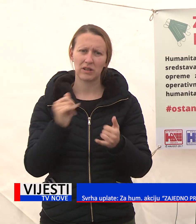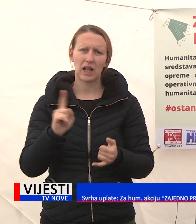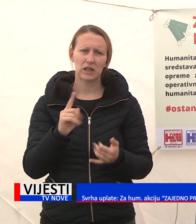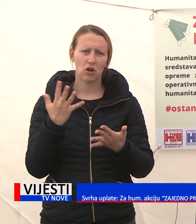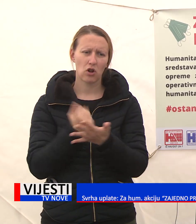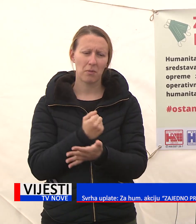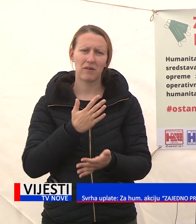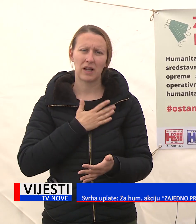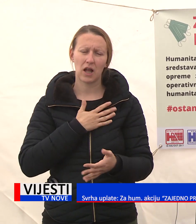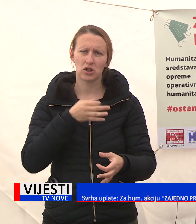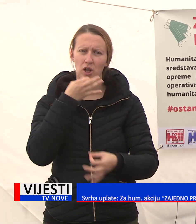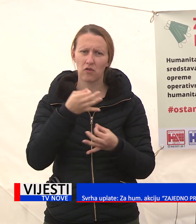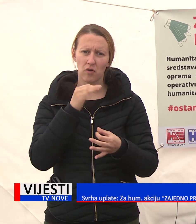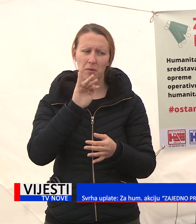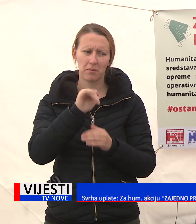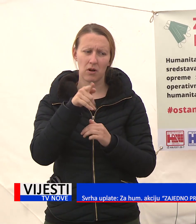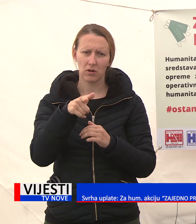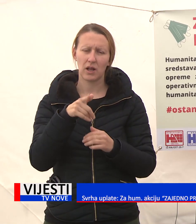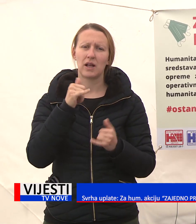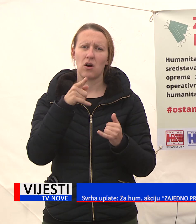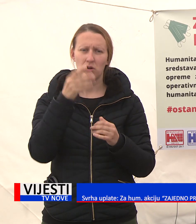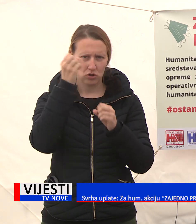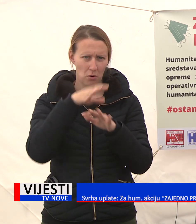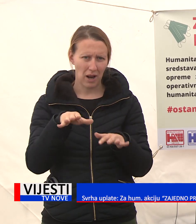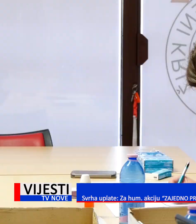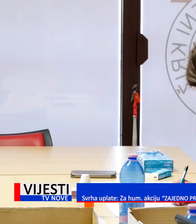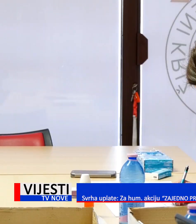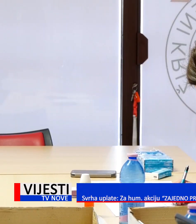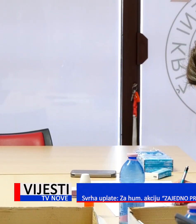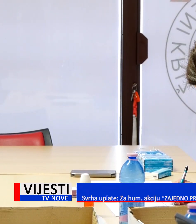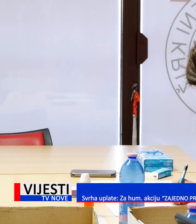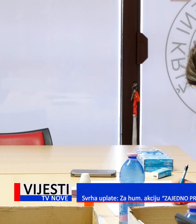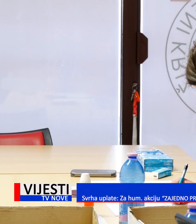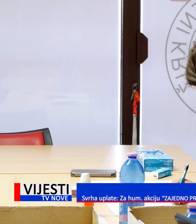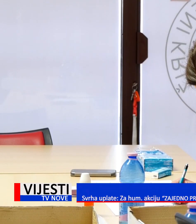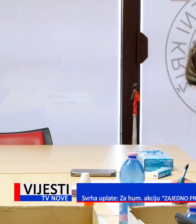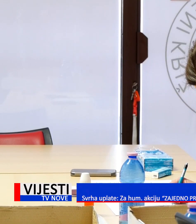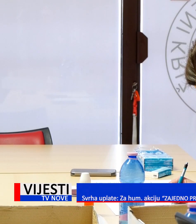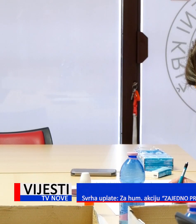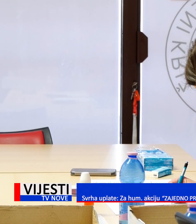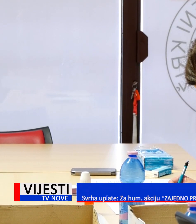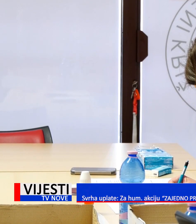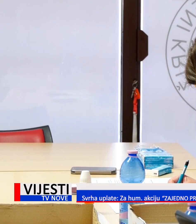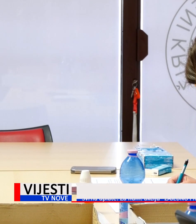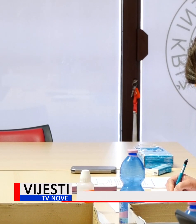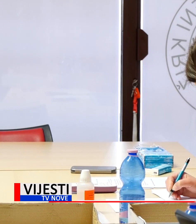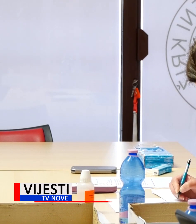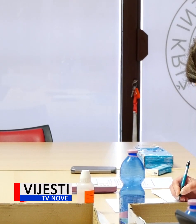nisu dobivali naše informacije tim putem, oni će se obratiti našim gradskim društvima i oni će ih uputiti na koji način doći do tamo.